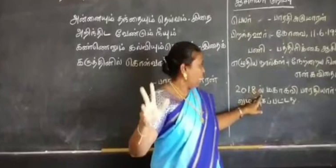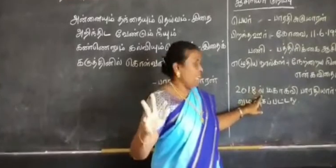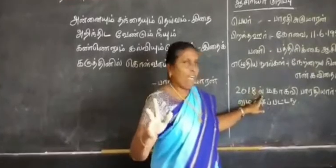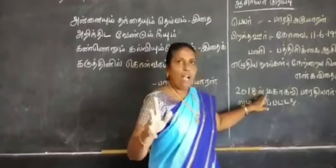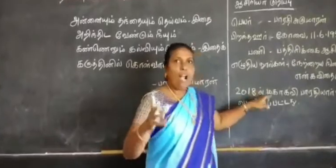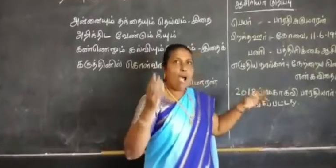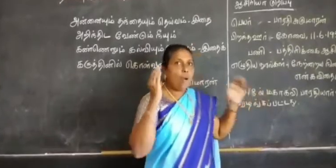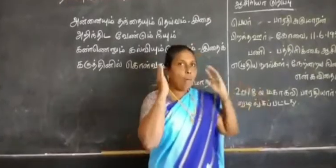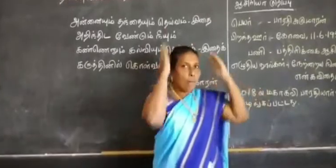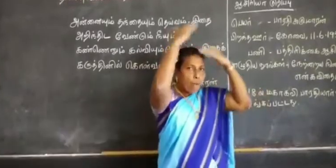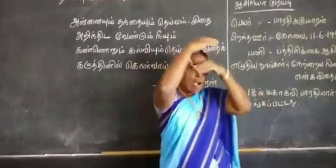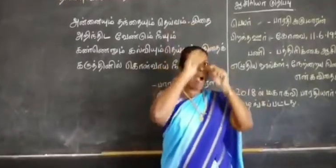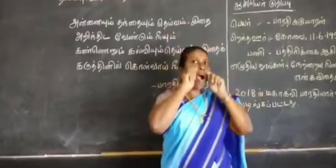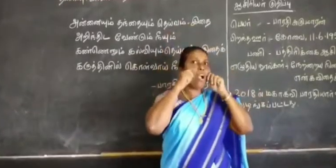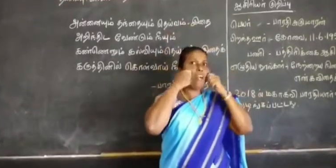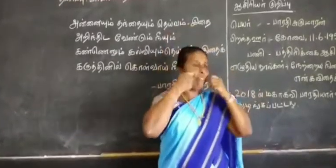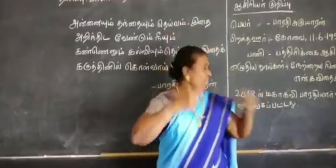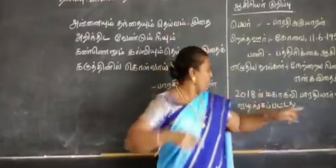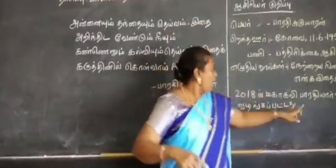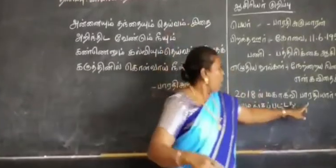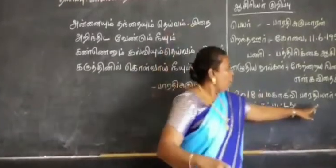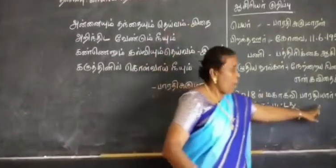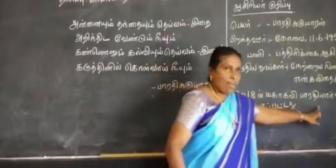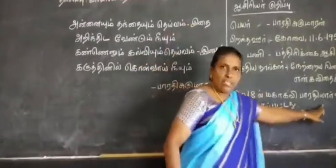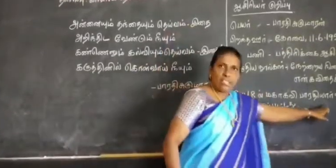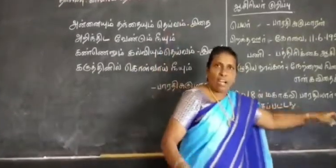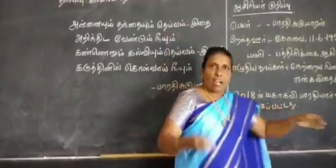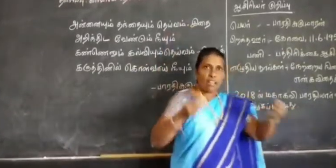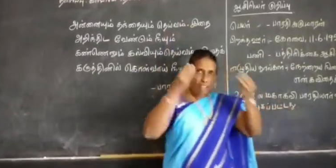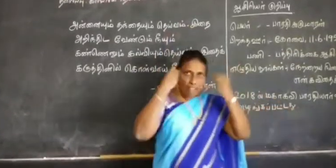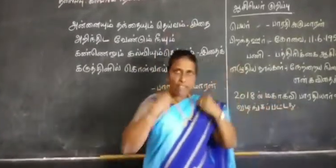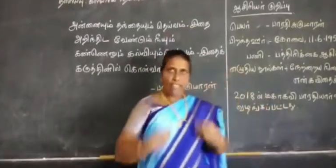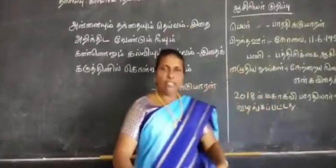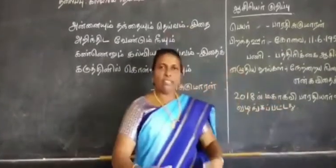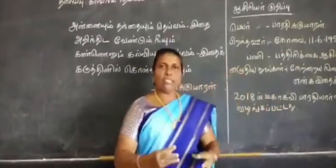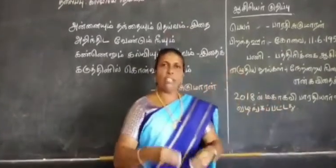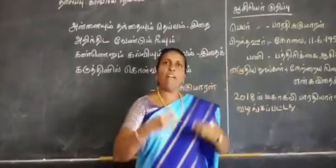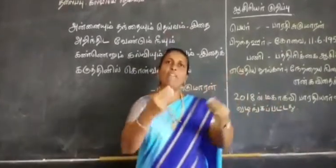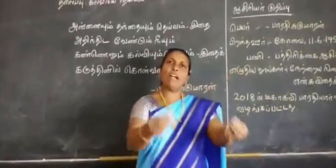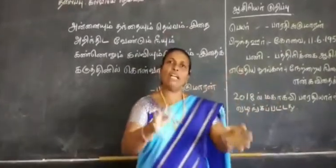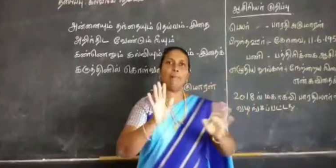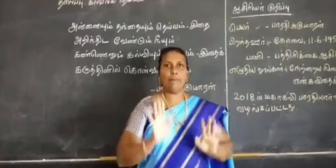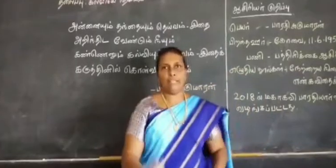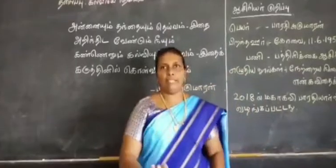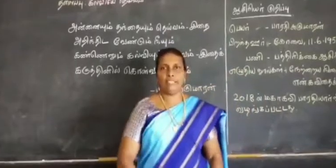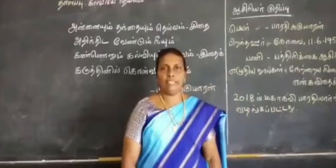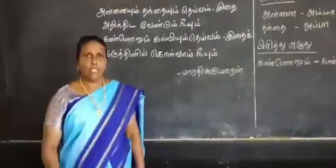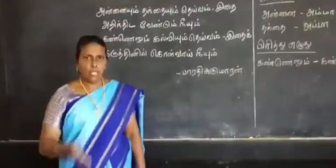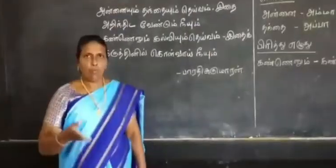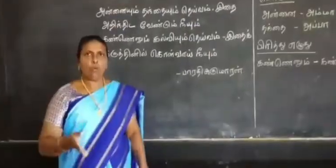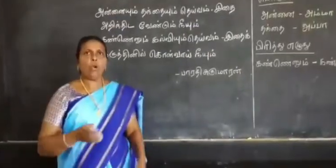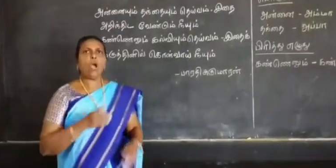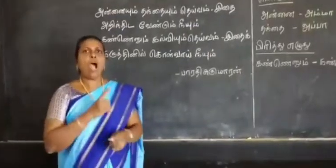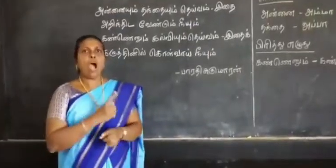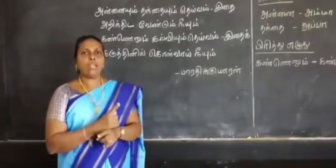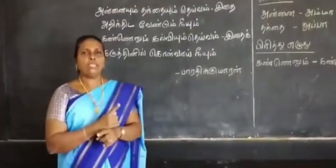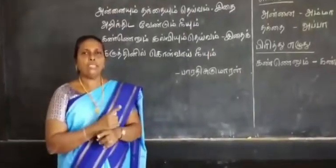2018 மகாகவி பாரதியார் விருது வழங்கப்பட்டது. இப்போ